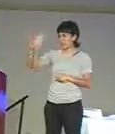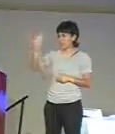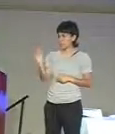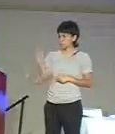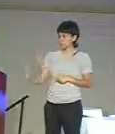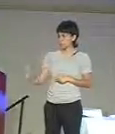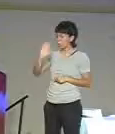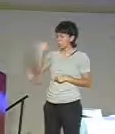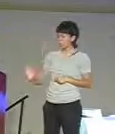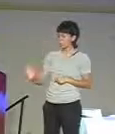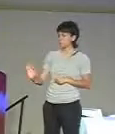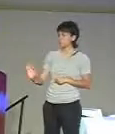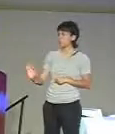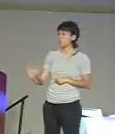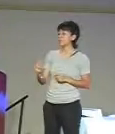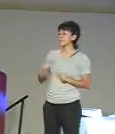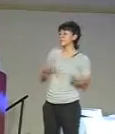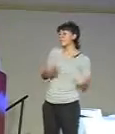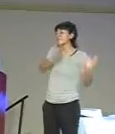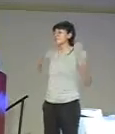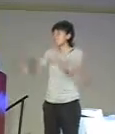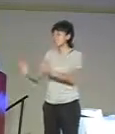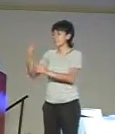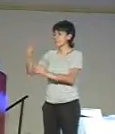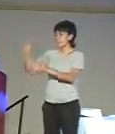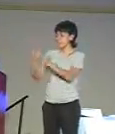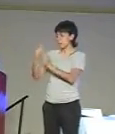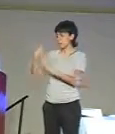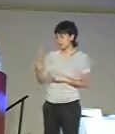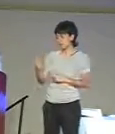total que en el 2008 fue